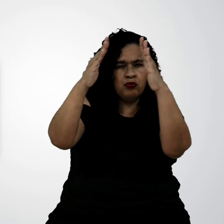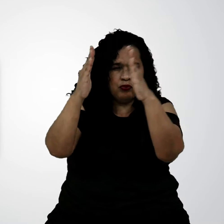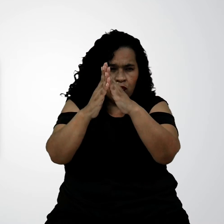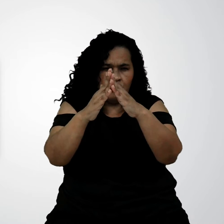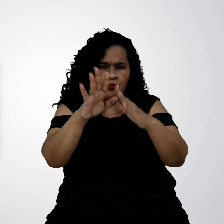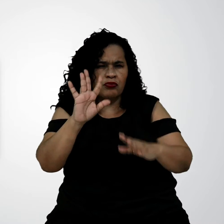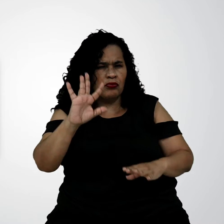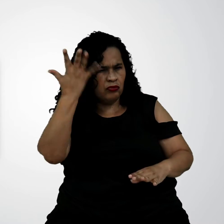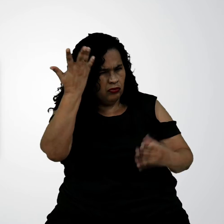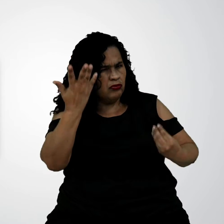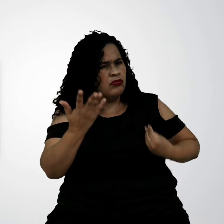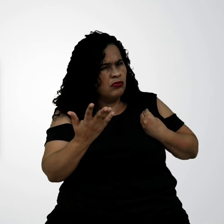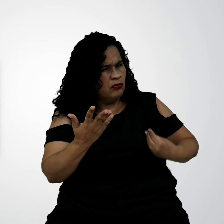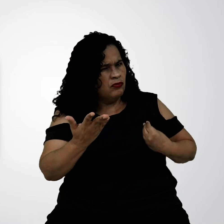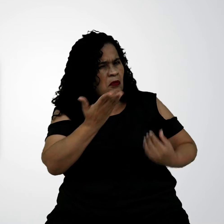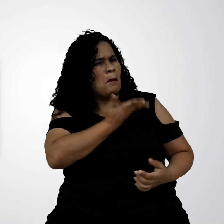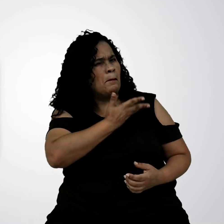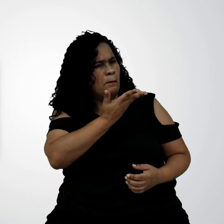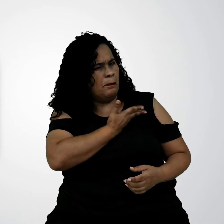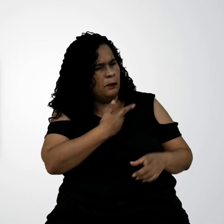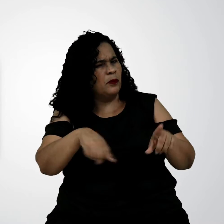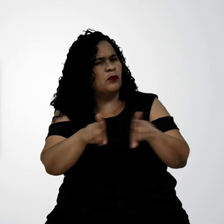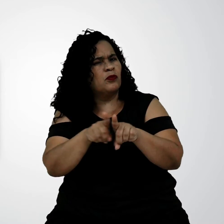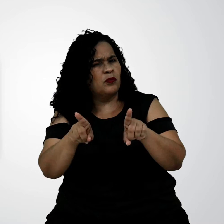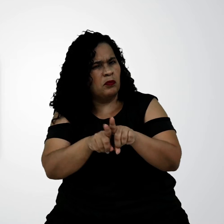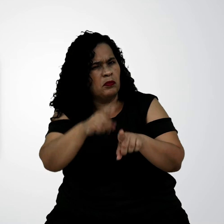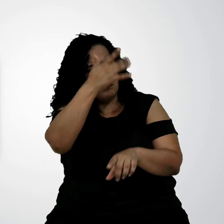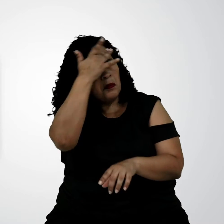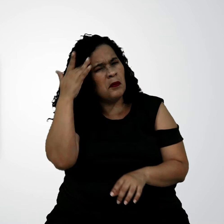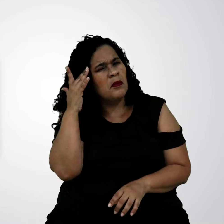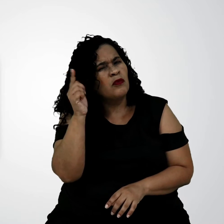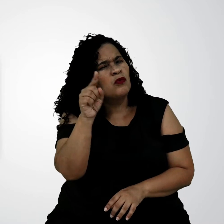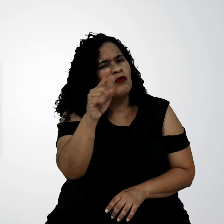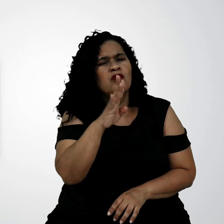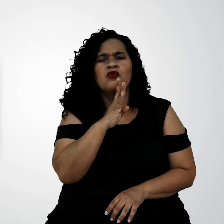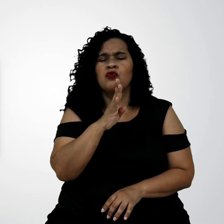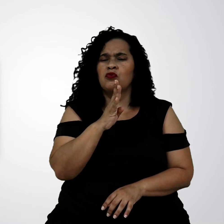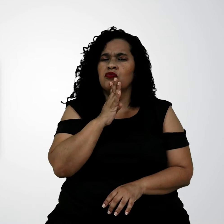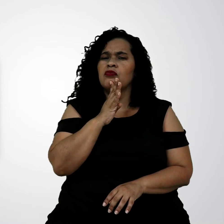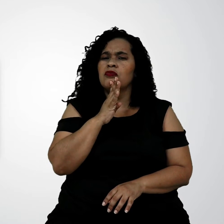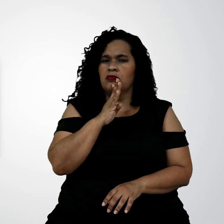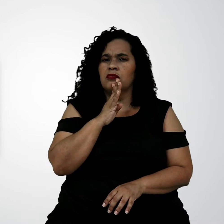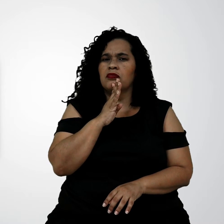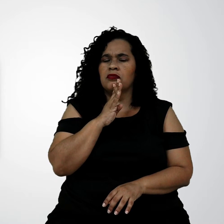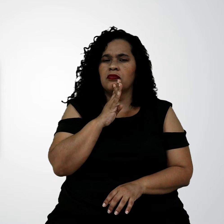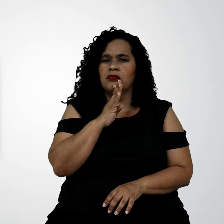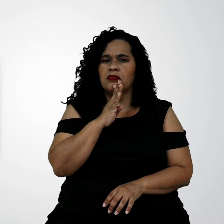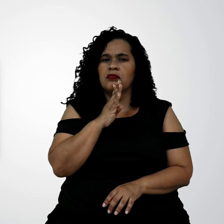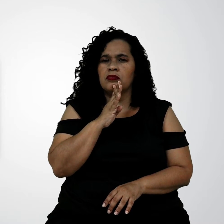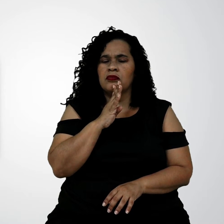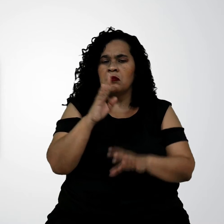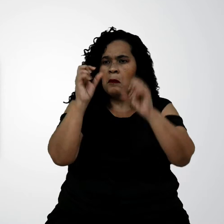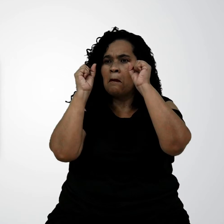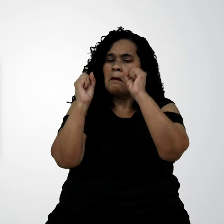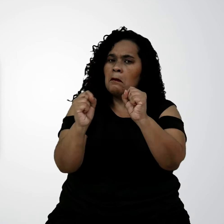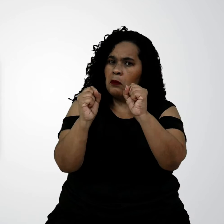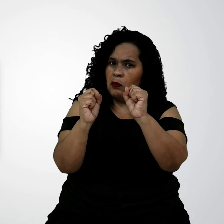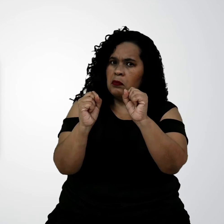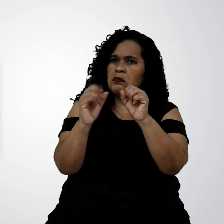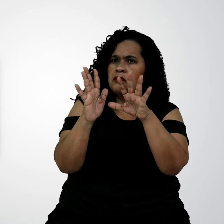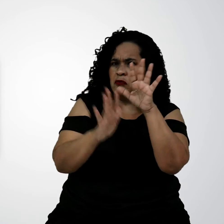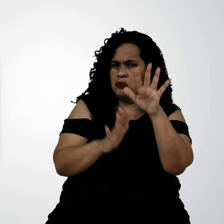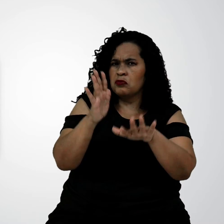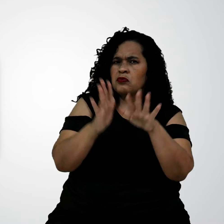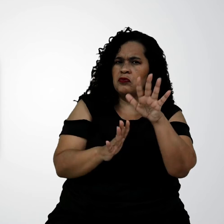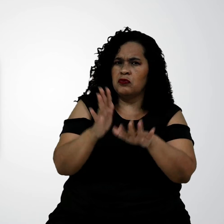estar passando isso, pessoas que você conhece podem estar passando isso, e isso pode ser até comum, mas não